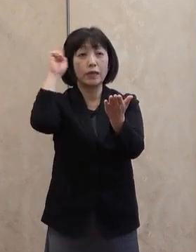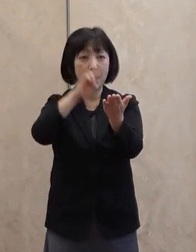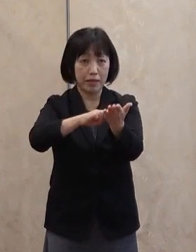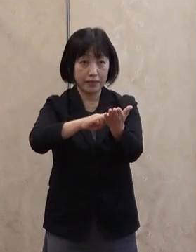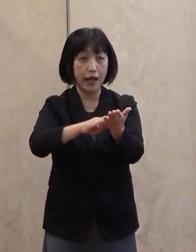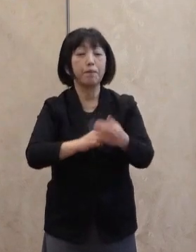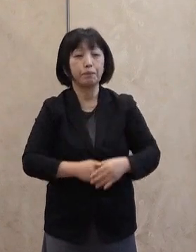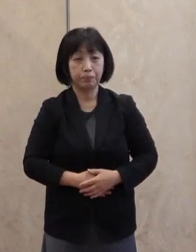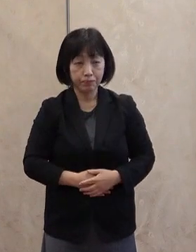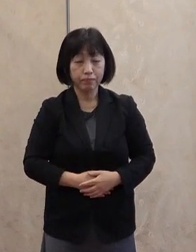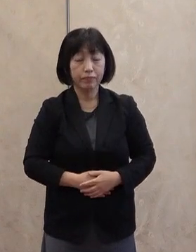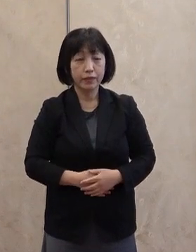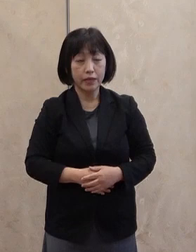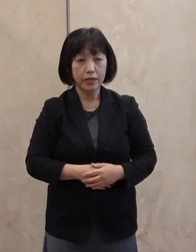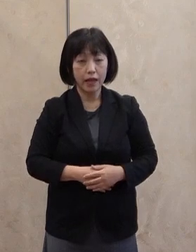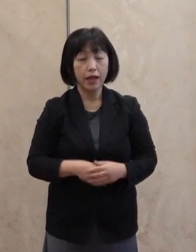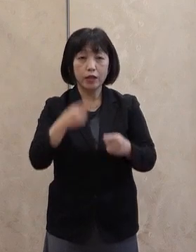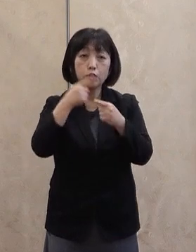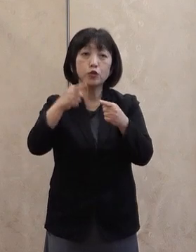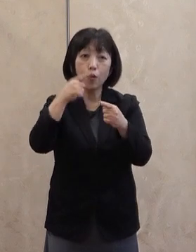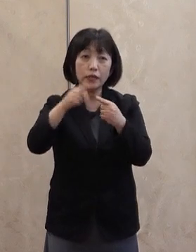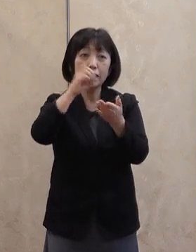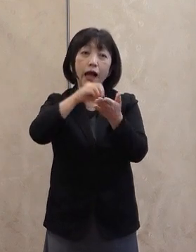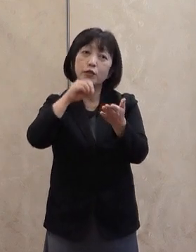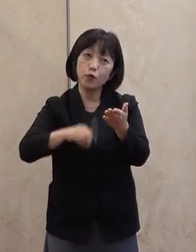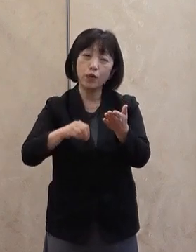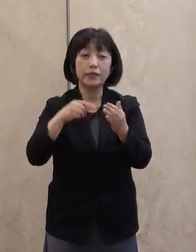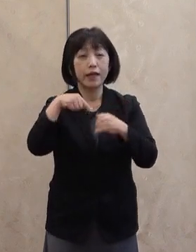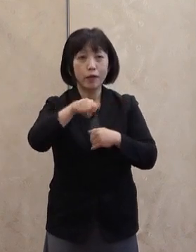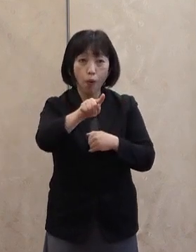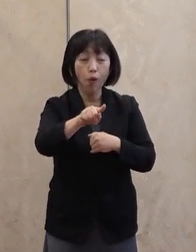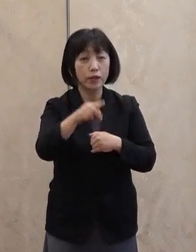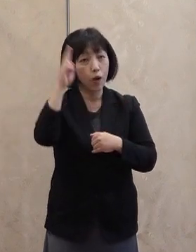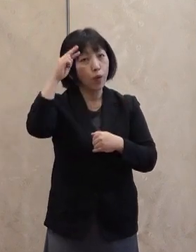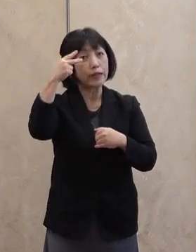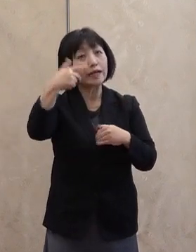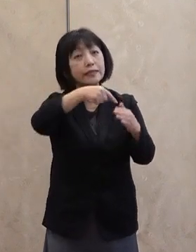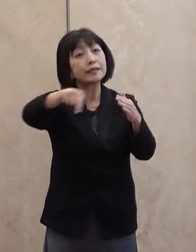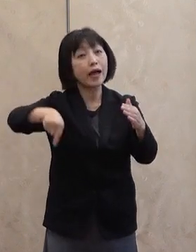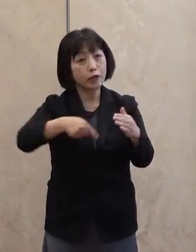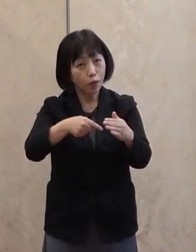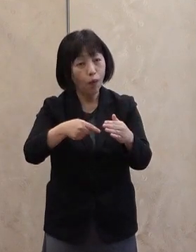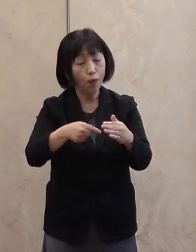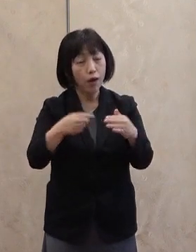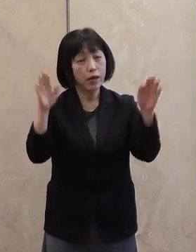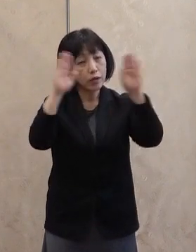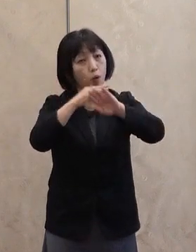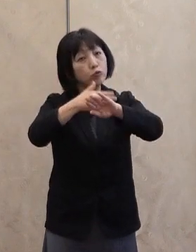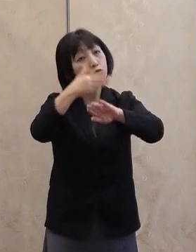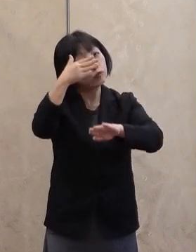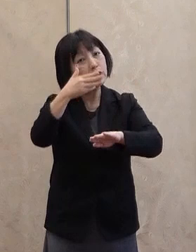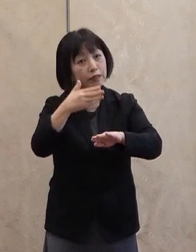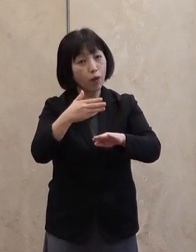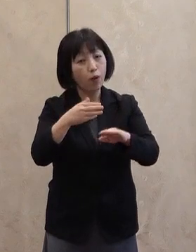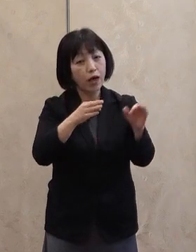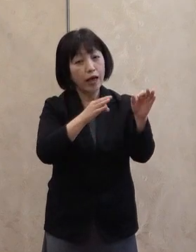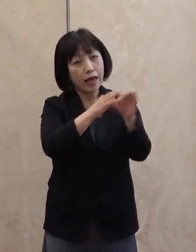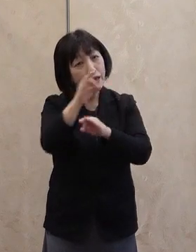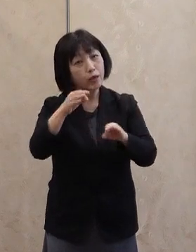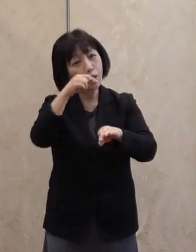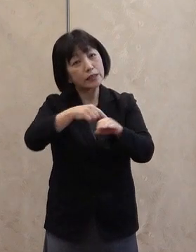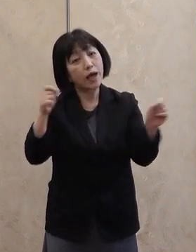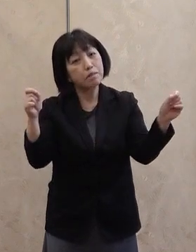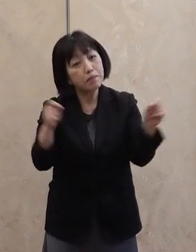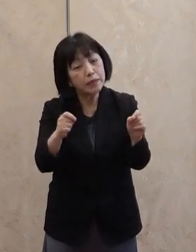して徐々に解除していこうということで、大阪市内の夜9時の時短というのも続けながら対策を取っ